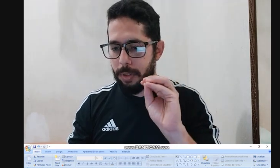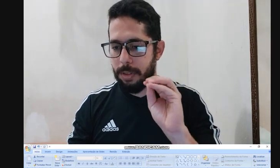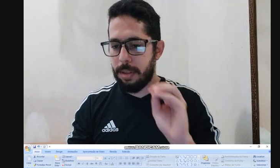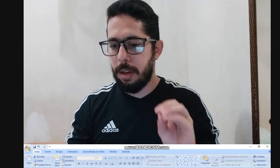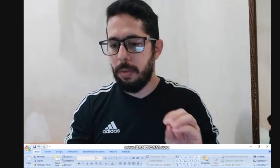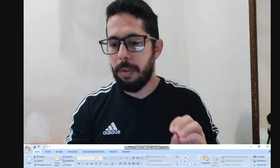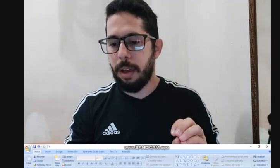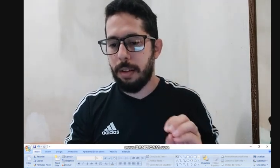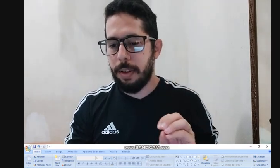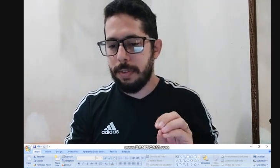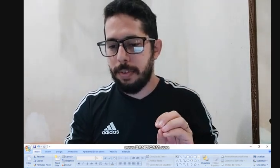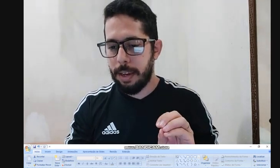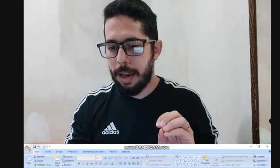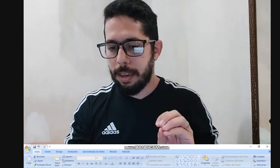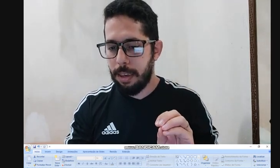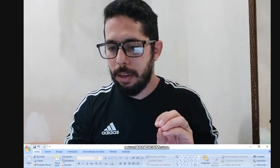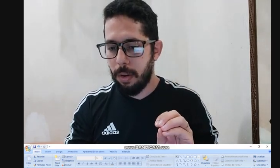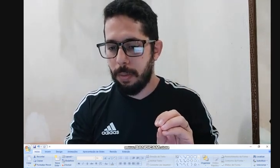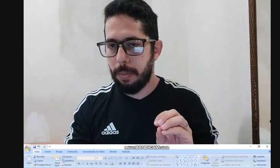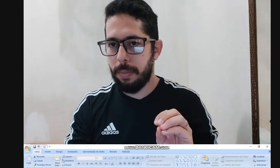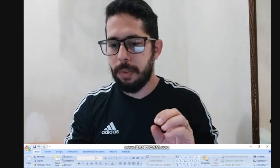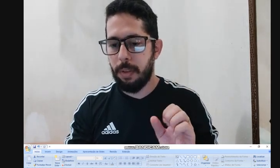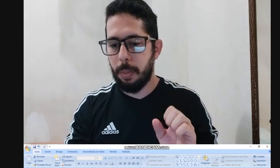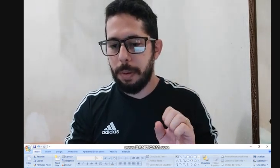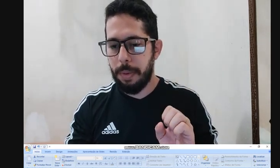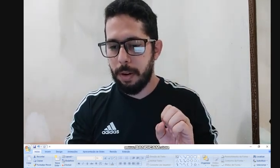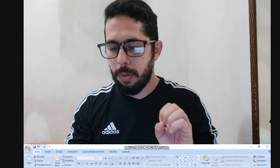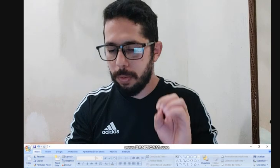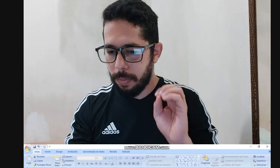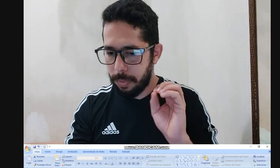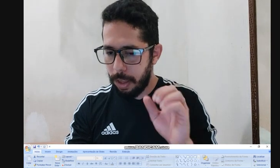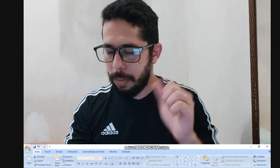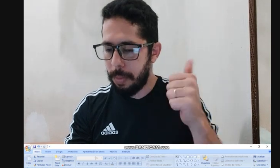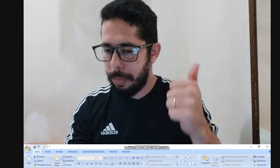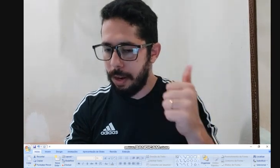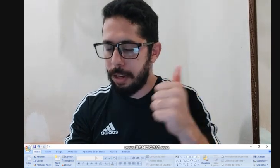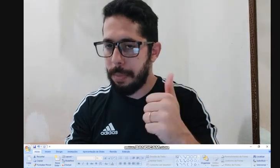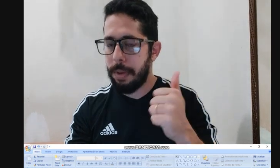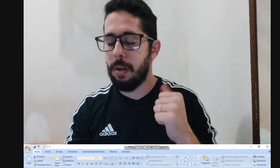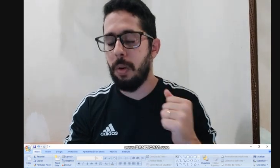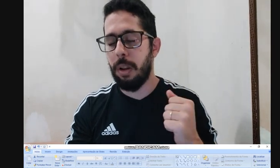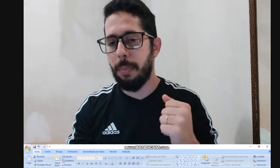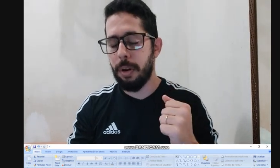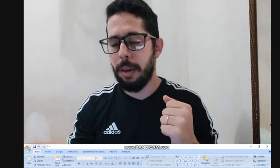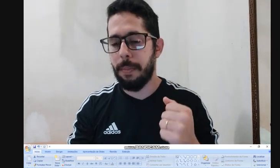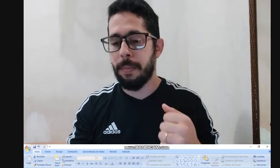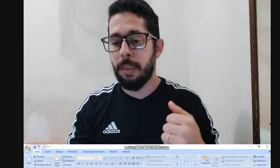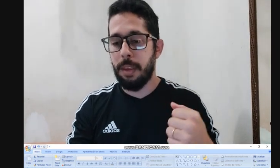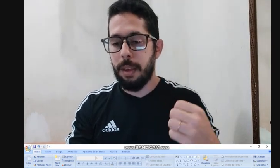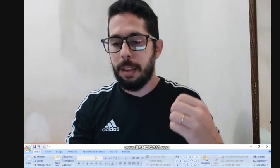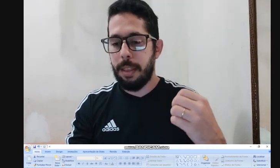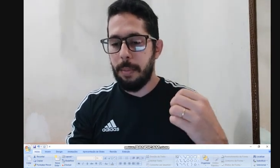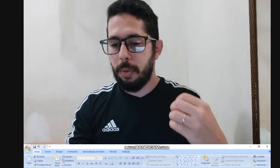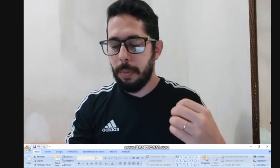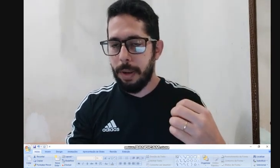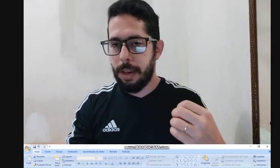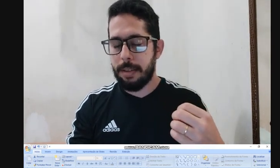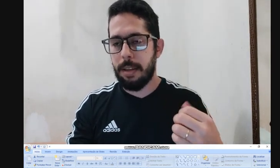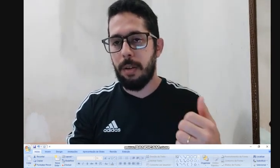Essa posição, ela vai ficar aqui, ó, no primeiro termo, primeira linha e primeira coluna. Por quê?